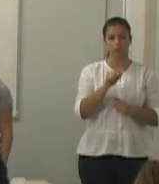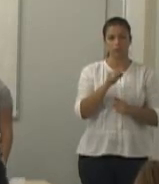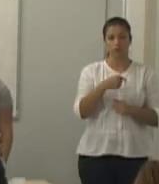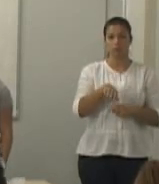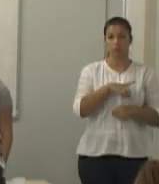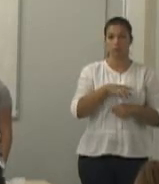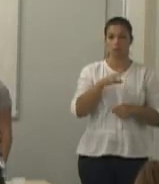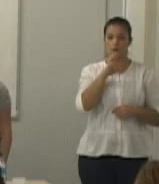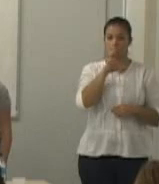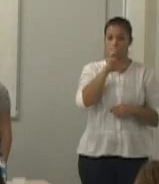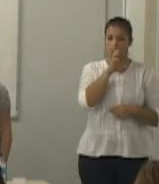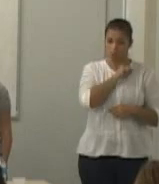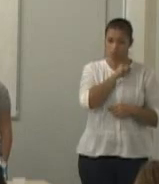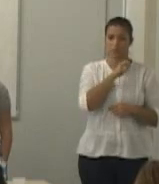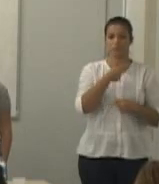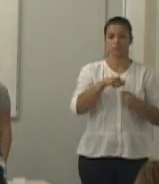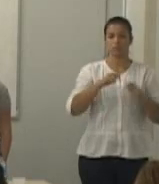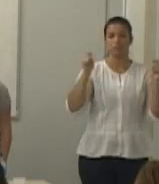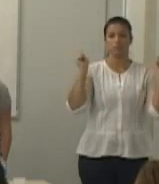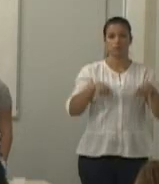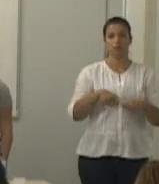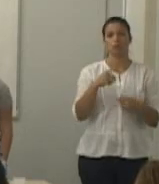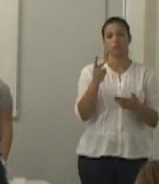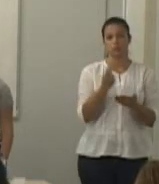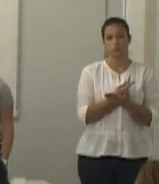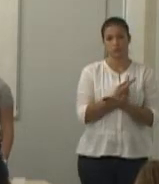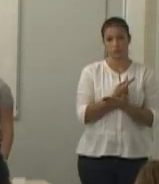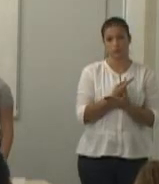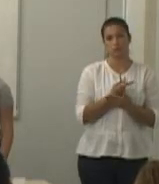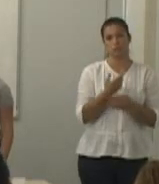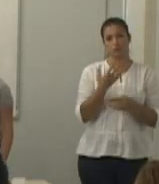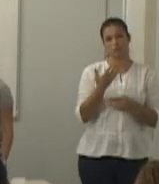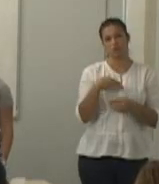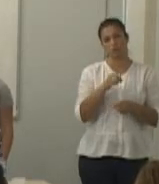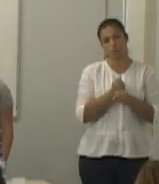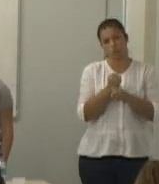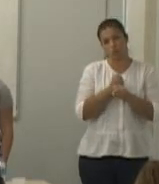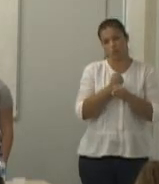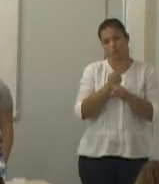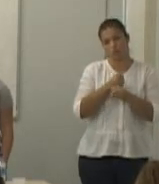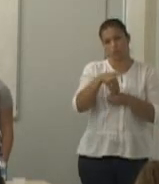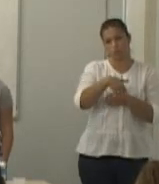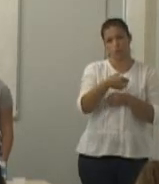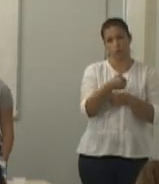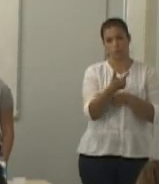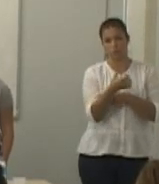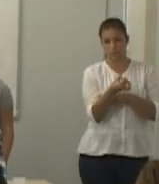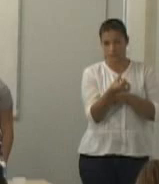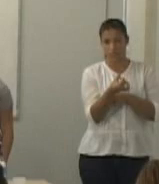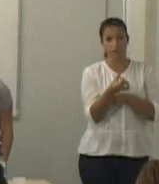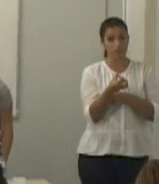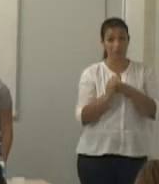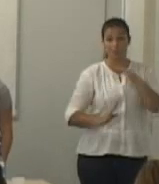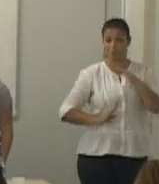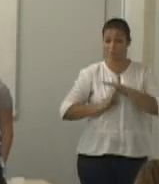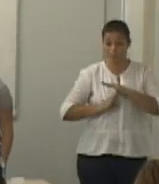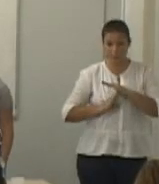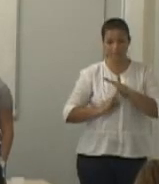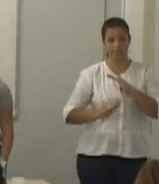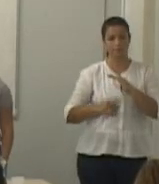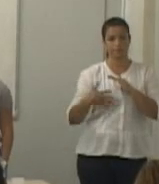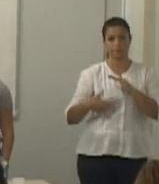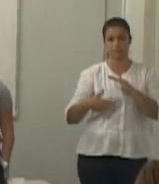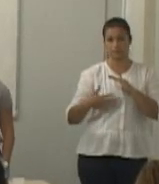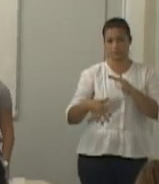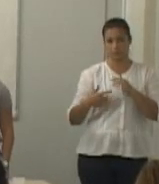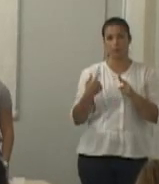eh possível de acontecer ainda no ano do primeiro semestre de 201 isso é o prazo máximo que deve ser dado eu